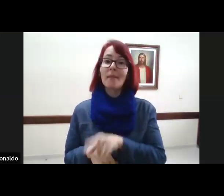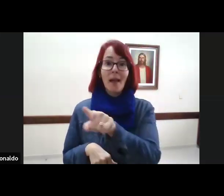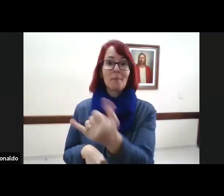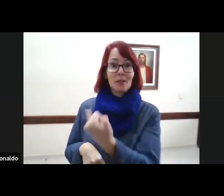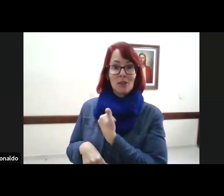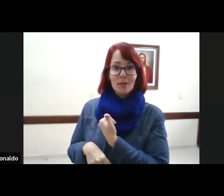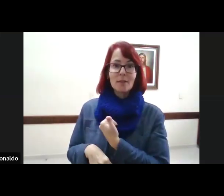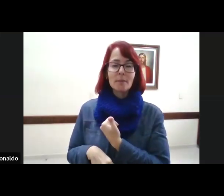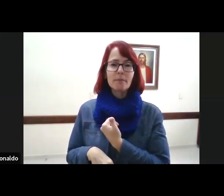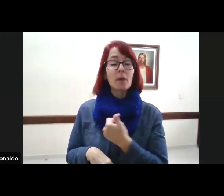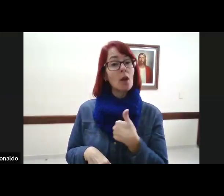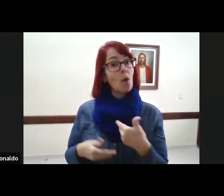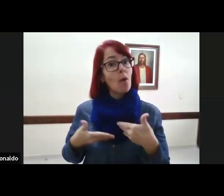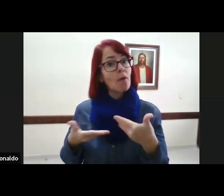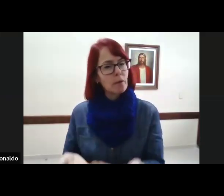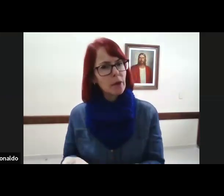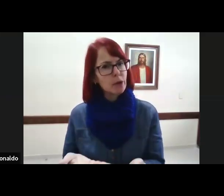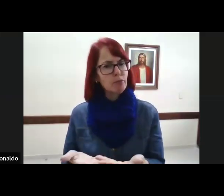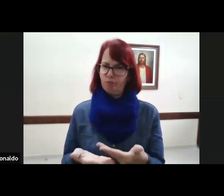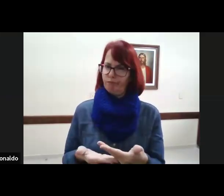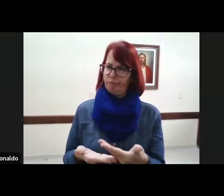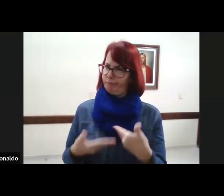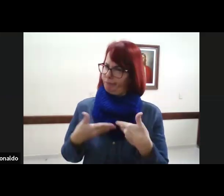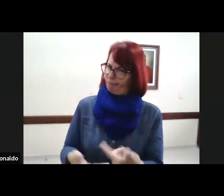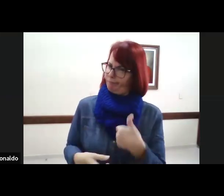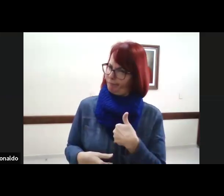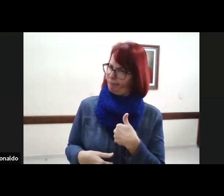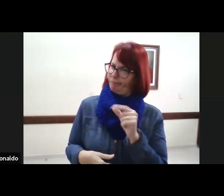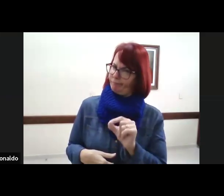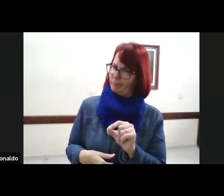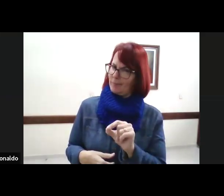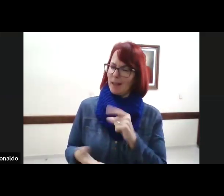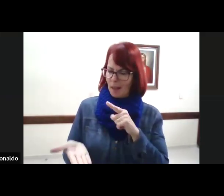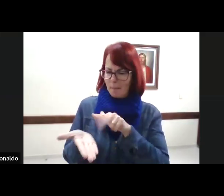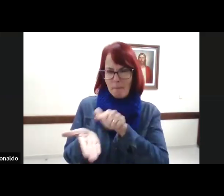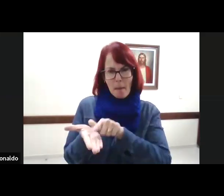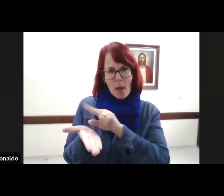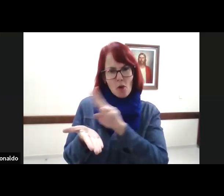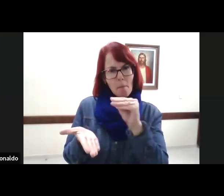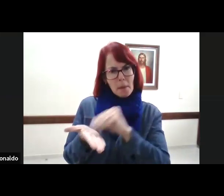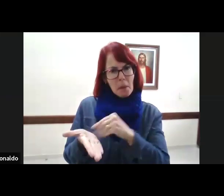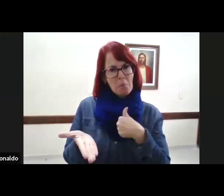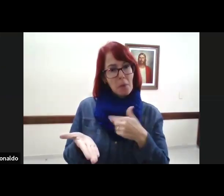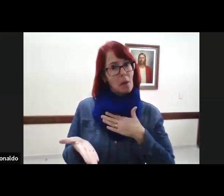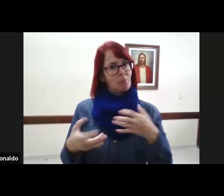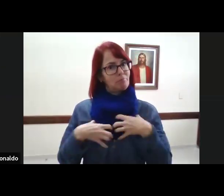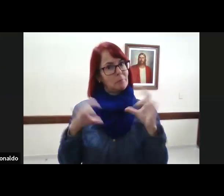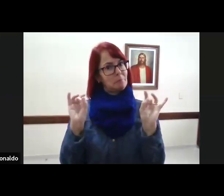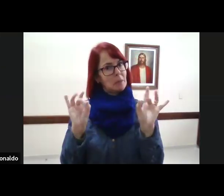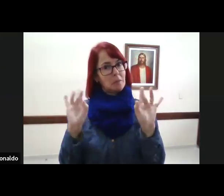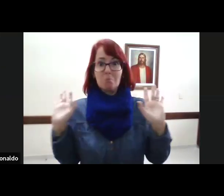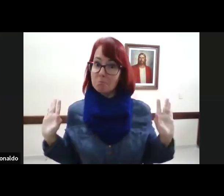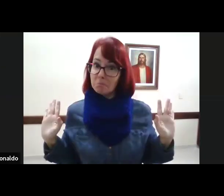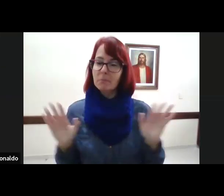assim: "Olha, eu tenho um convite pra você." Eu falei: "Um convite pra mim?" E tinha meu nome no convite. Eu falei: "Nossa, eu sou especial." Aí